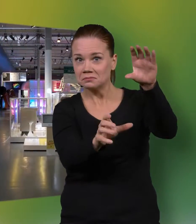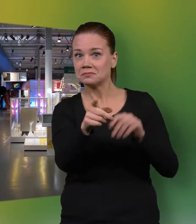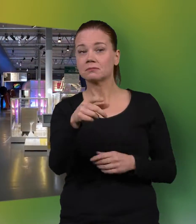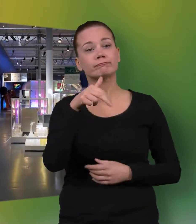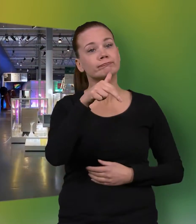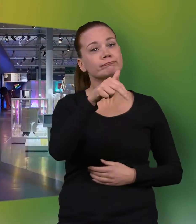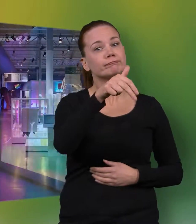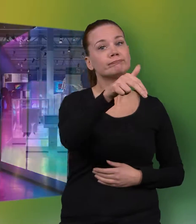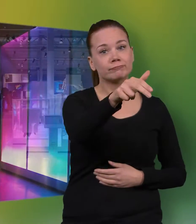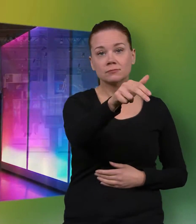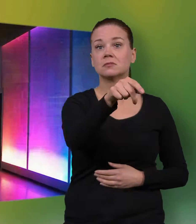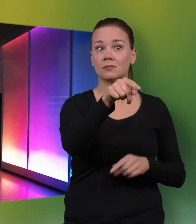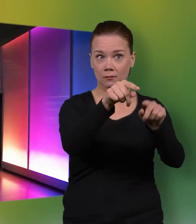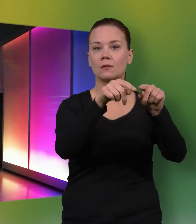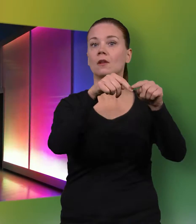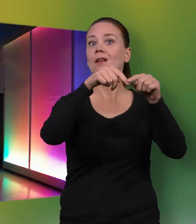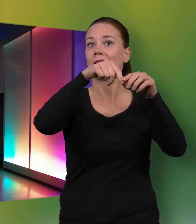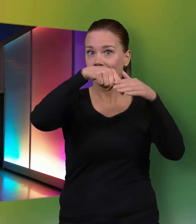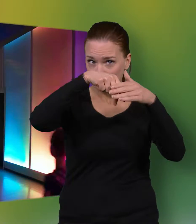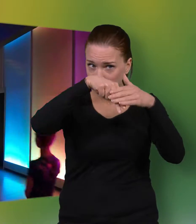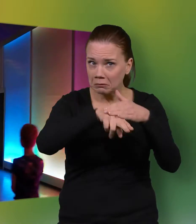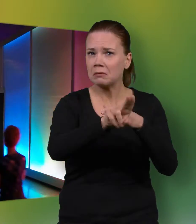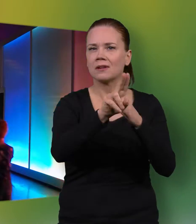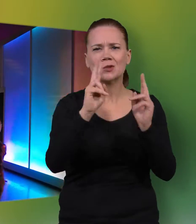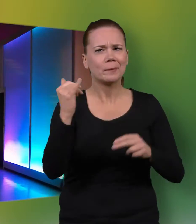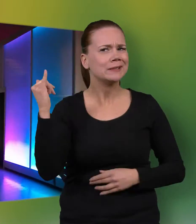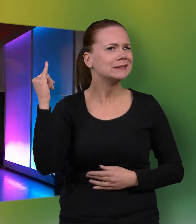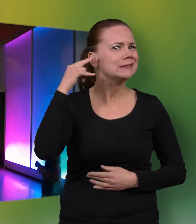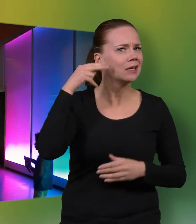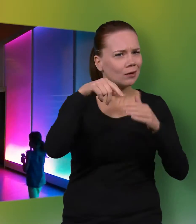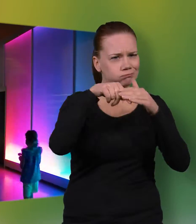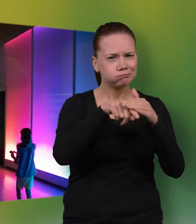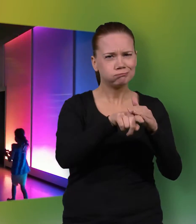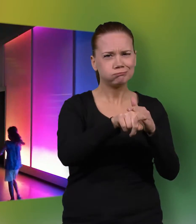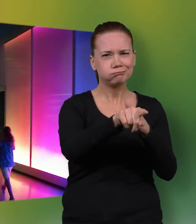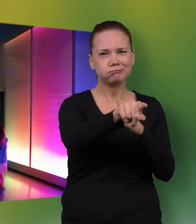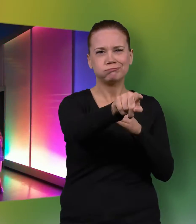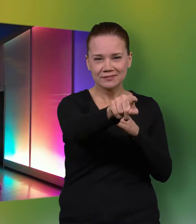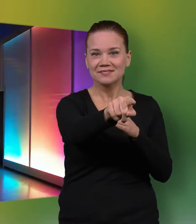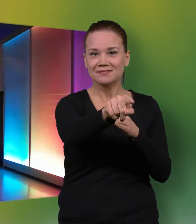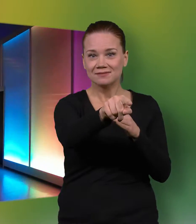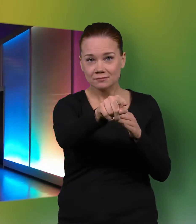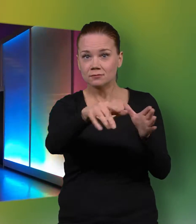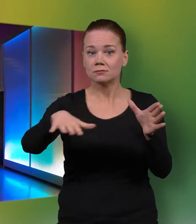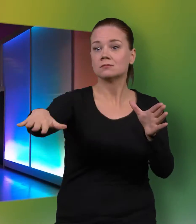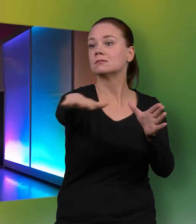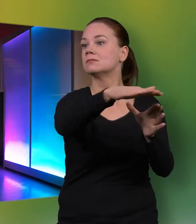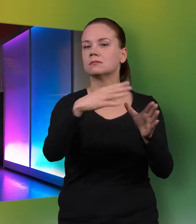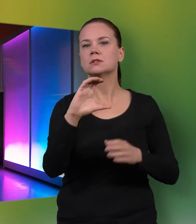fram för att komma till ett stort öra. När du kommer dit är det bara att gå in i det och passera genom hörselgången så är du inne i